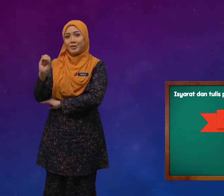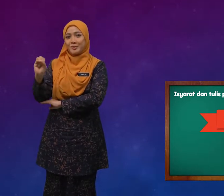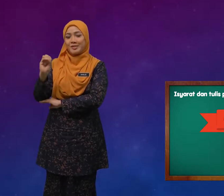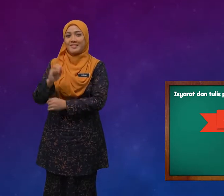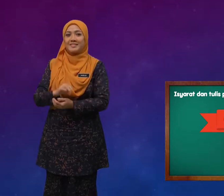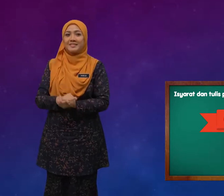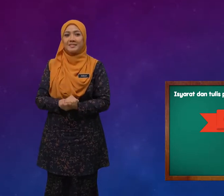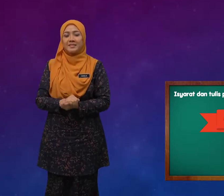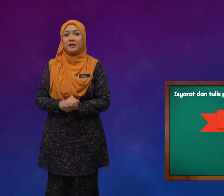42%.